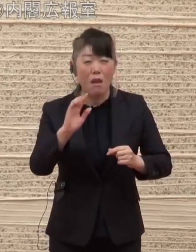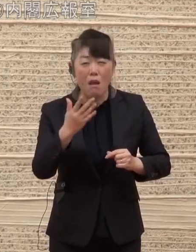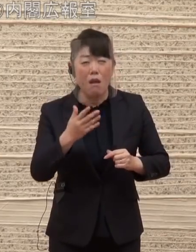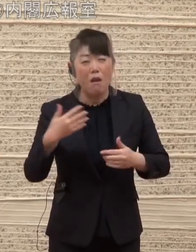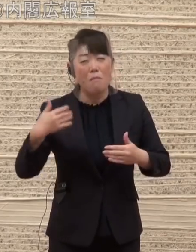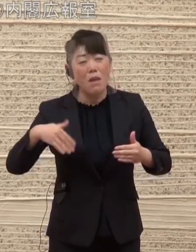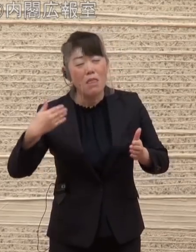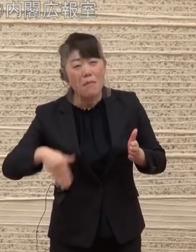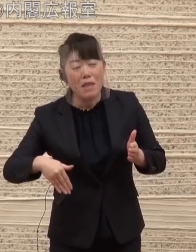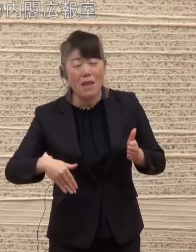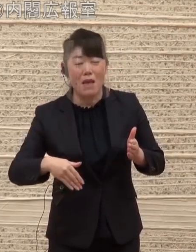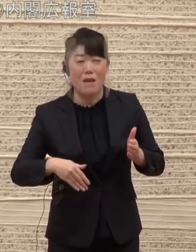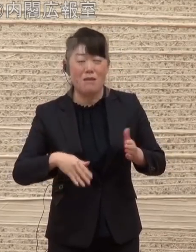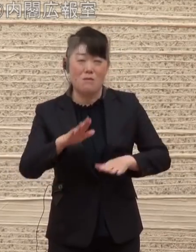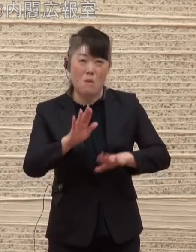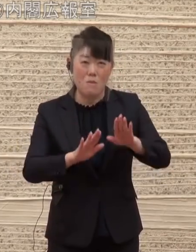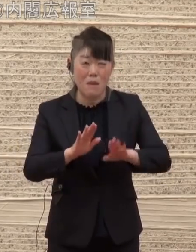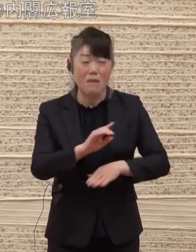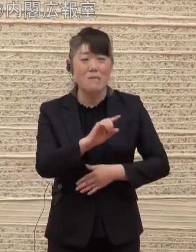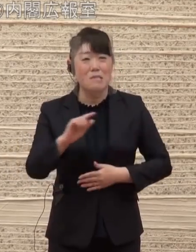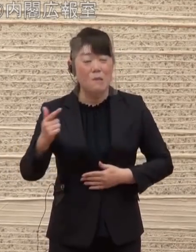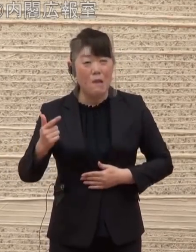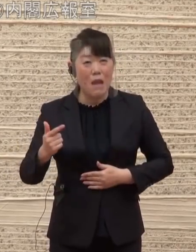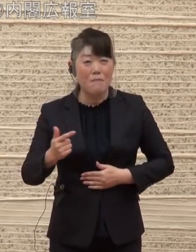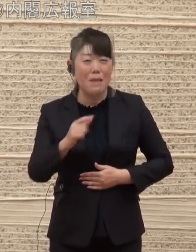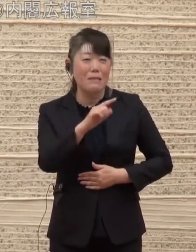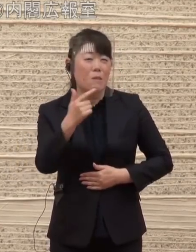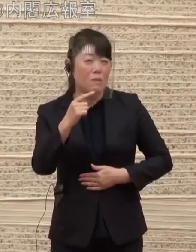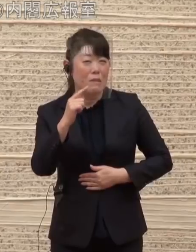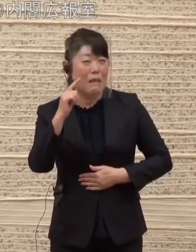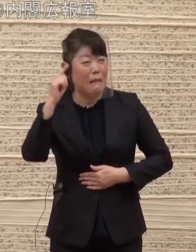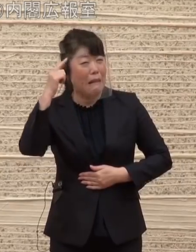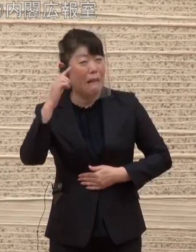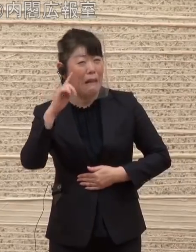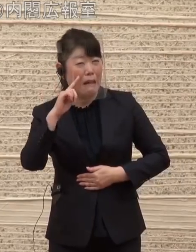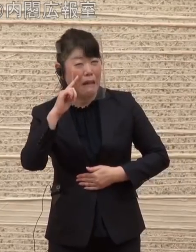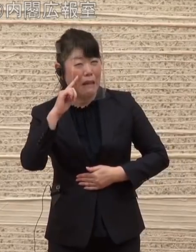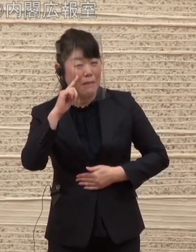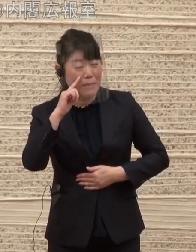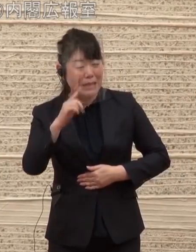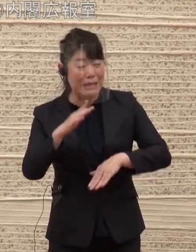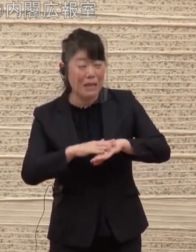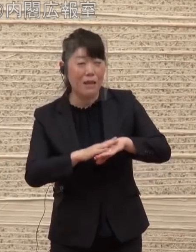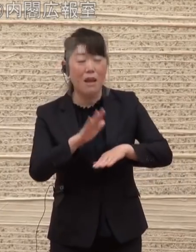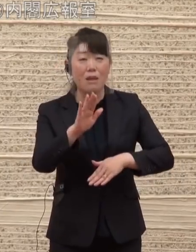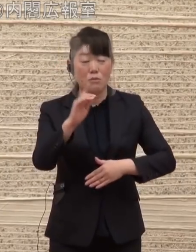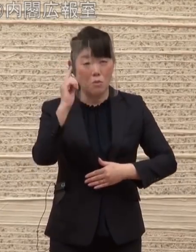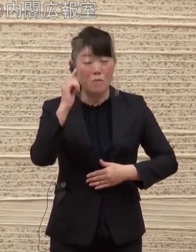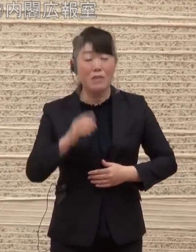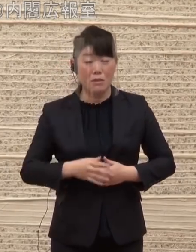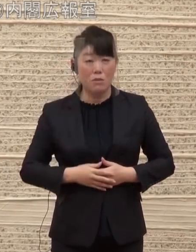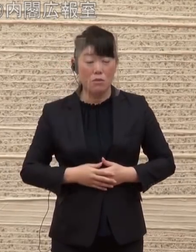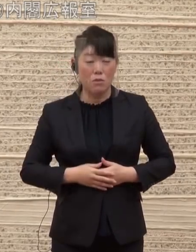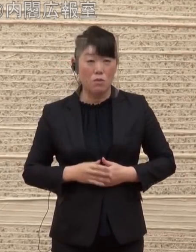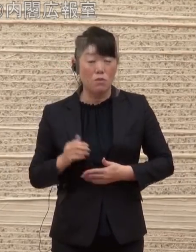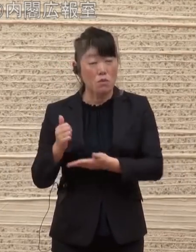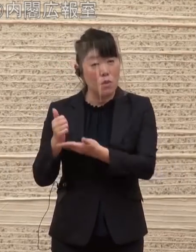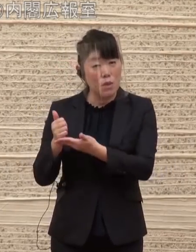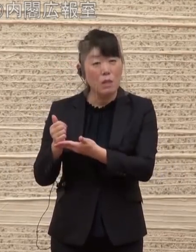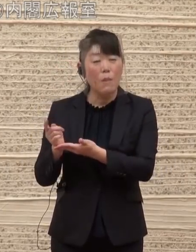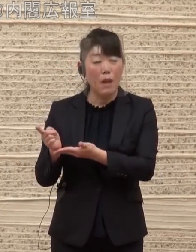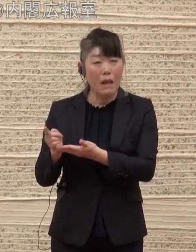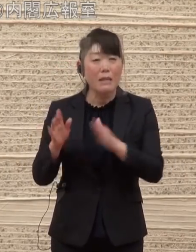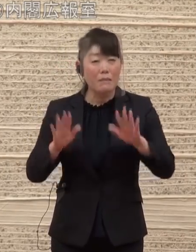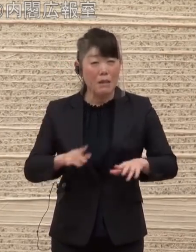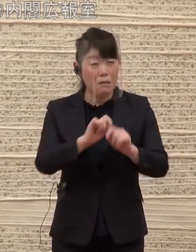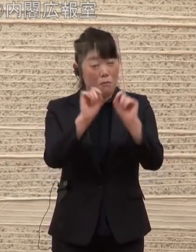準備も出来てなかったんじゃないかといういろんな編み方がありますあの総理ご自身は今の問題についてどういうふうに